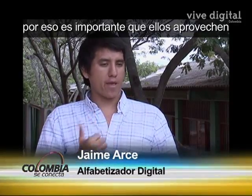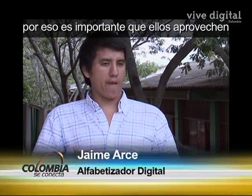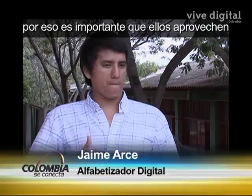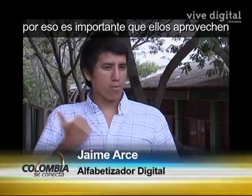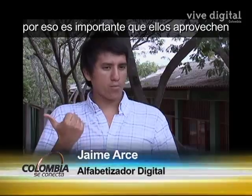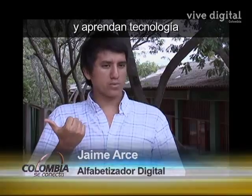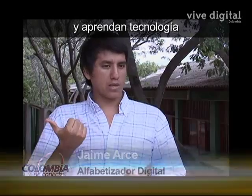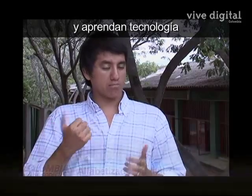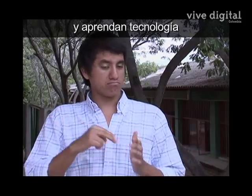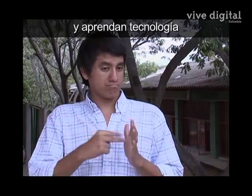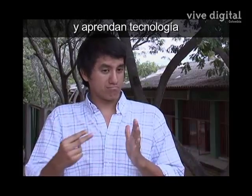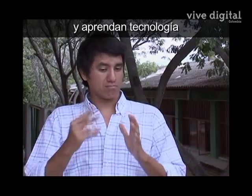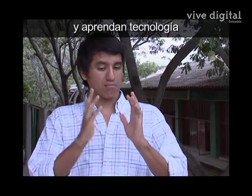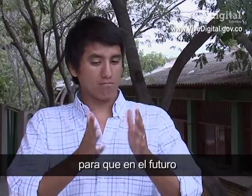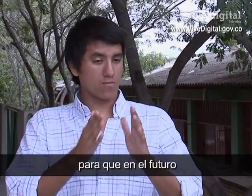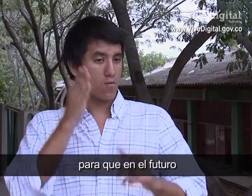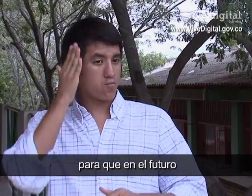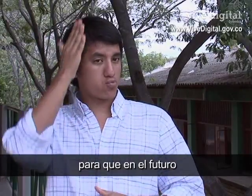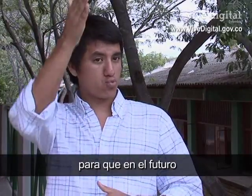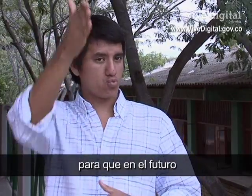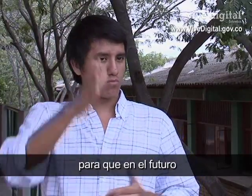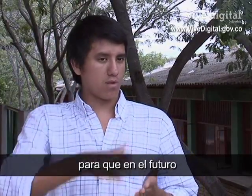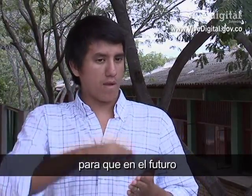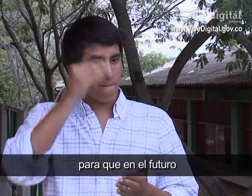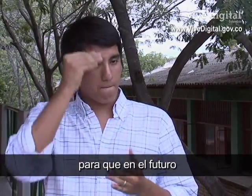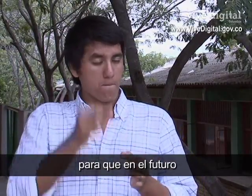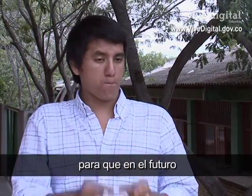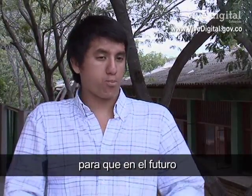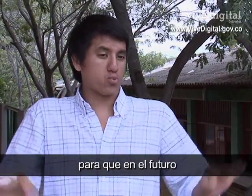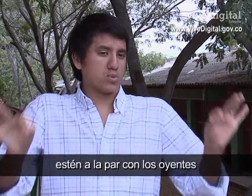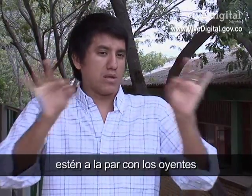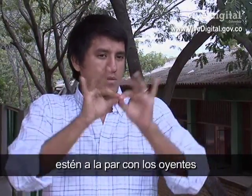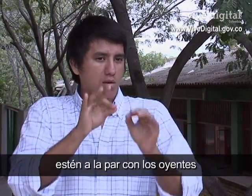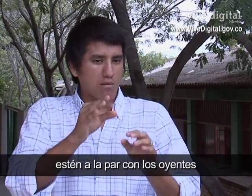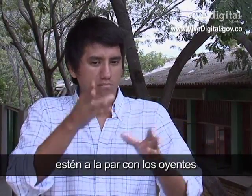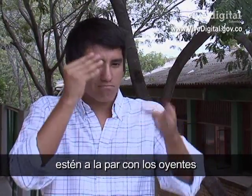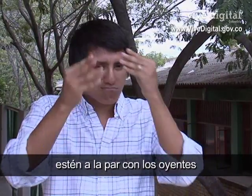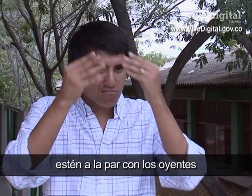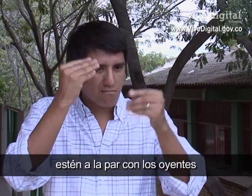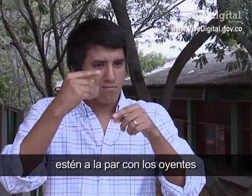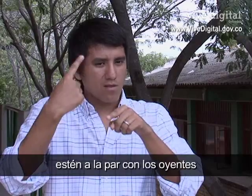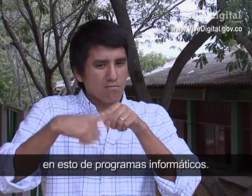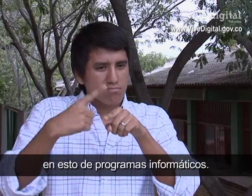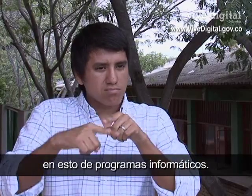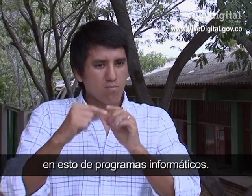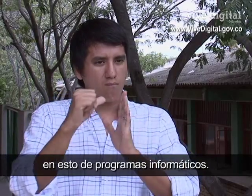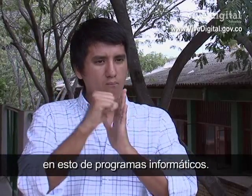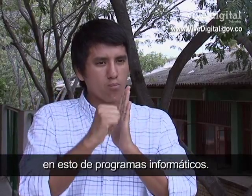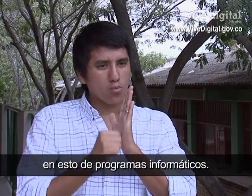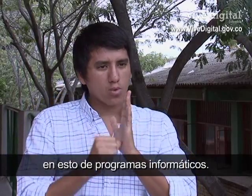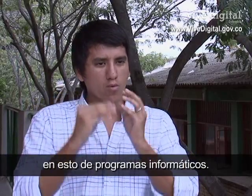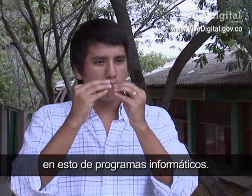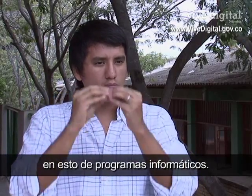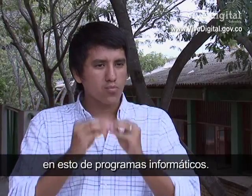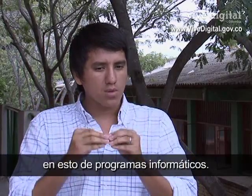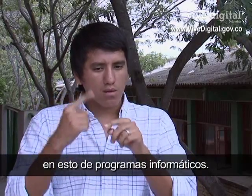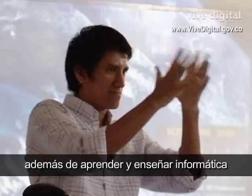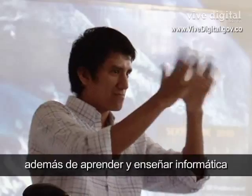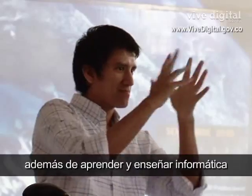y aprendan tecnología para que en un futuro pues tengan, estén a la par con los oyentes en esto de programas informáticos.